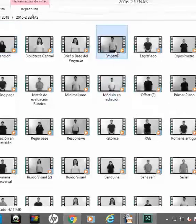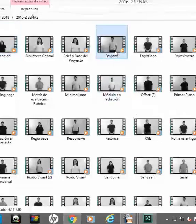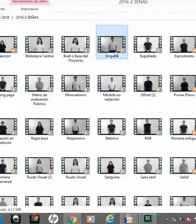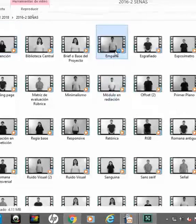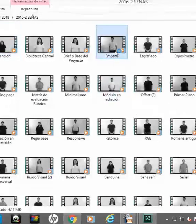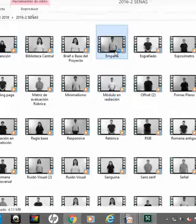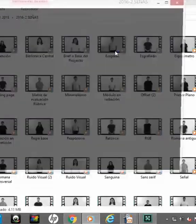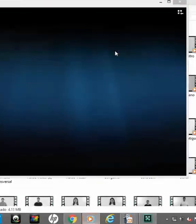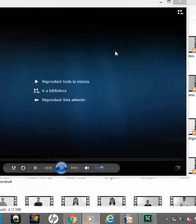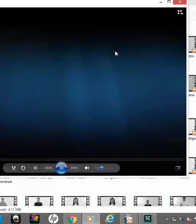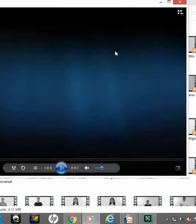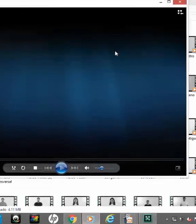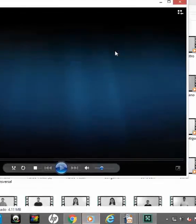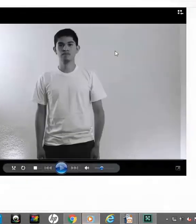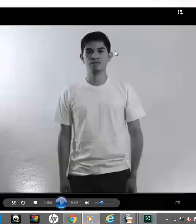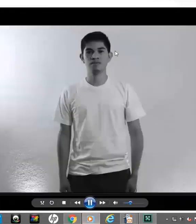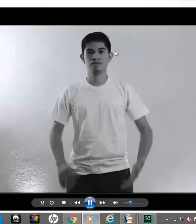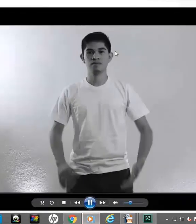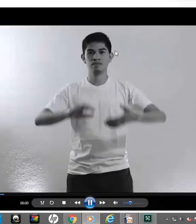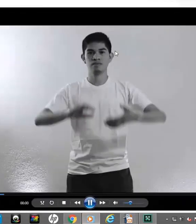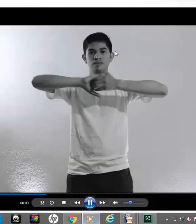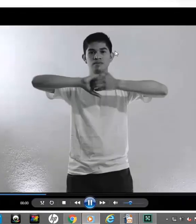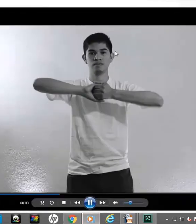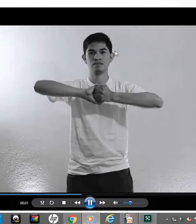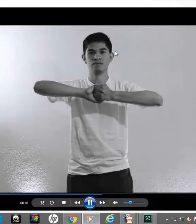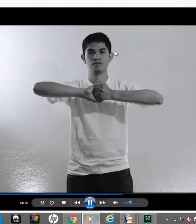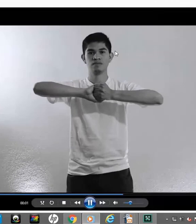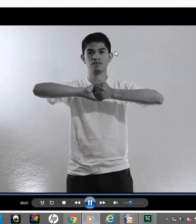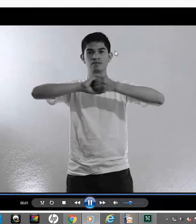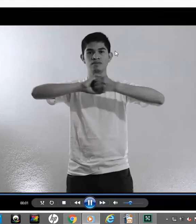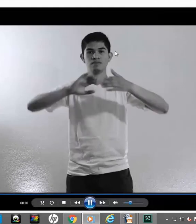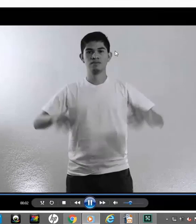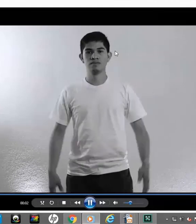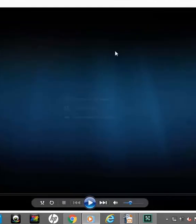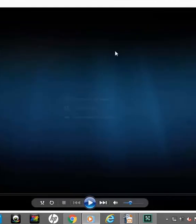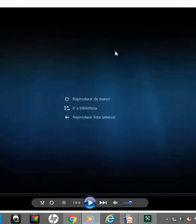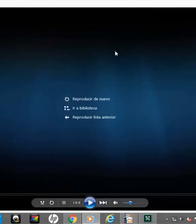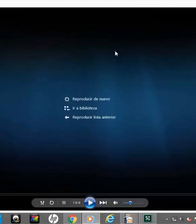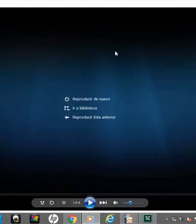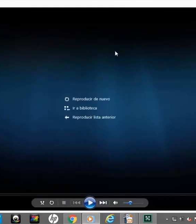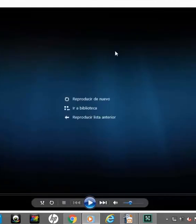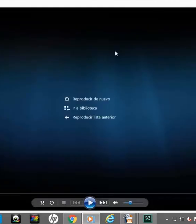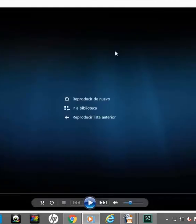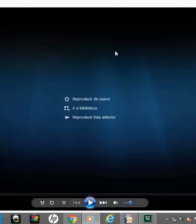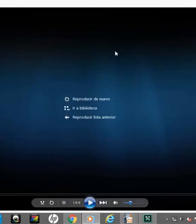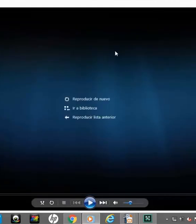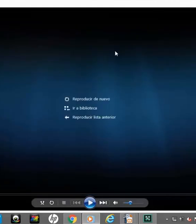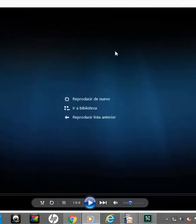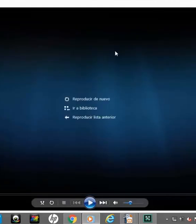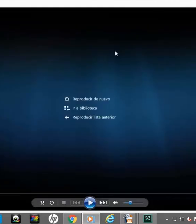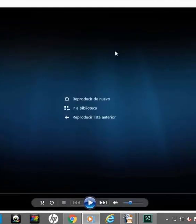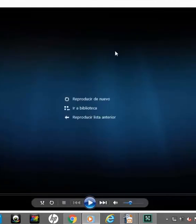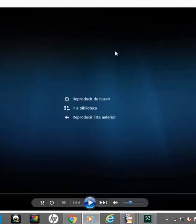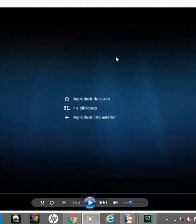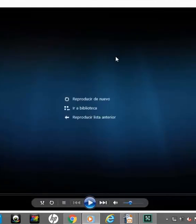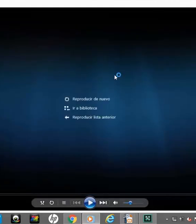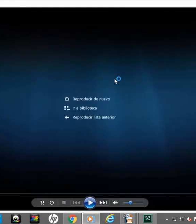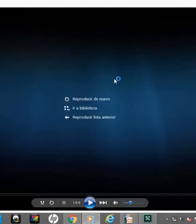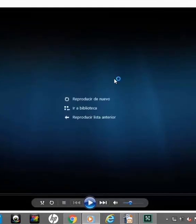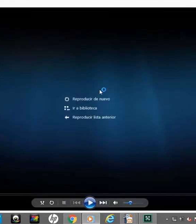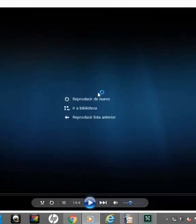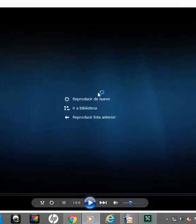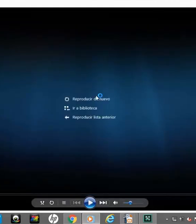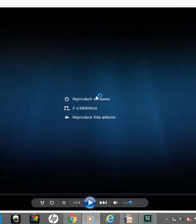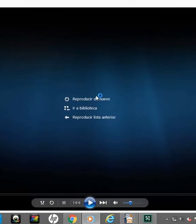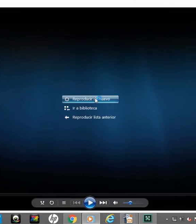a pesar del esfuerzo complicado que esto implica, de tratar de insistir en la homologación de los términos, que ya corresponderá a otras